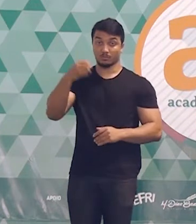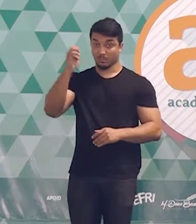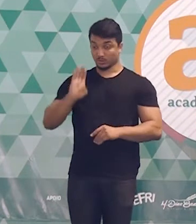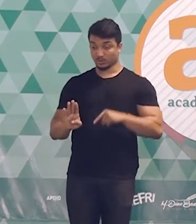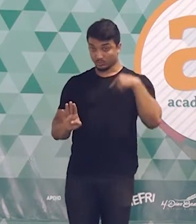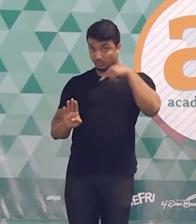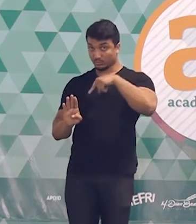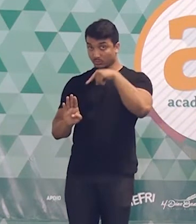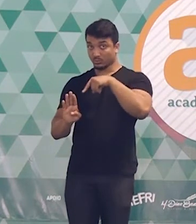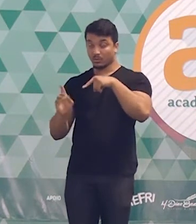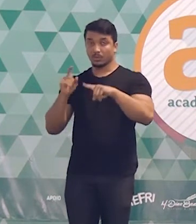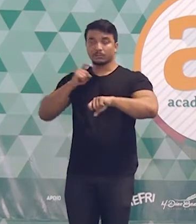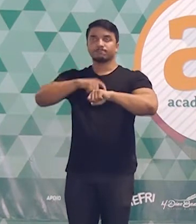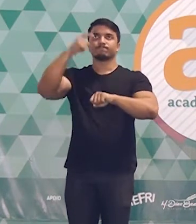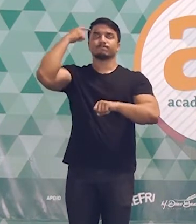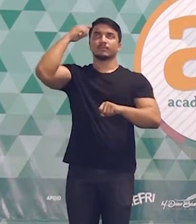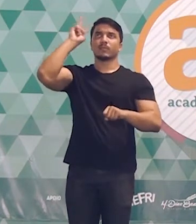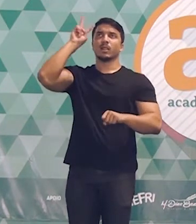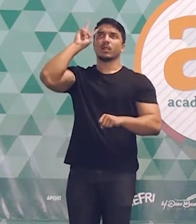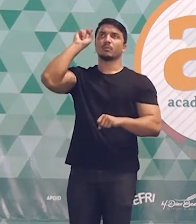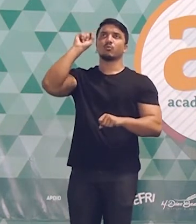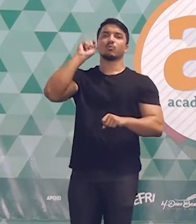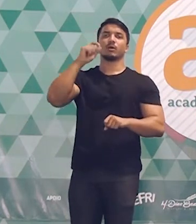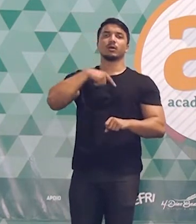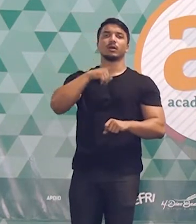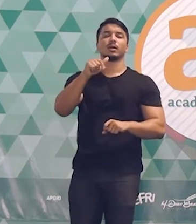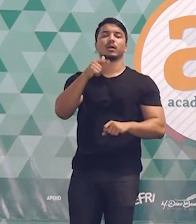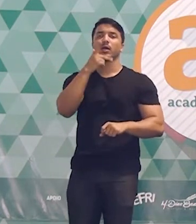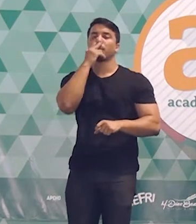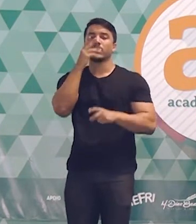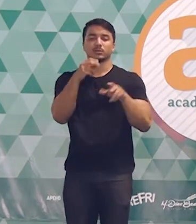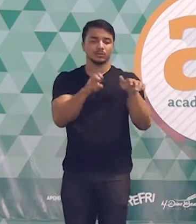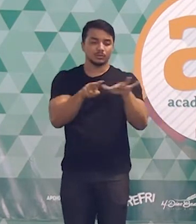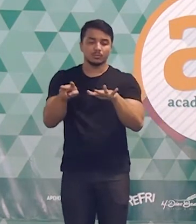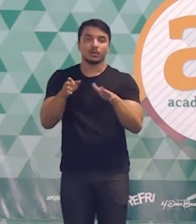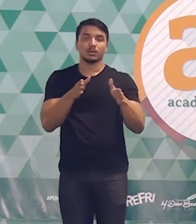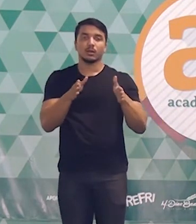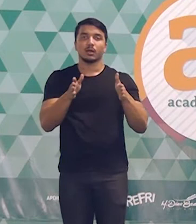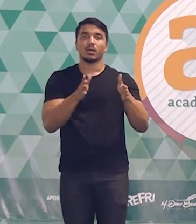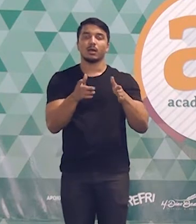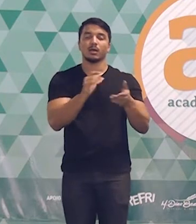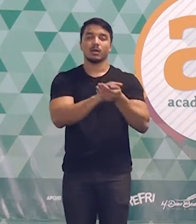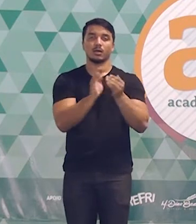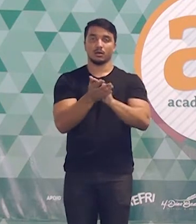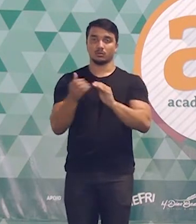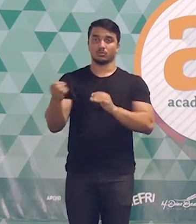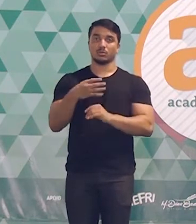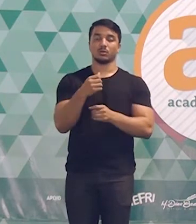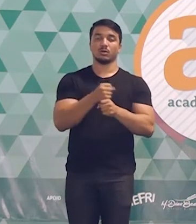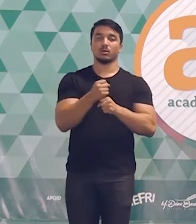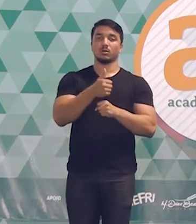Brasil, imediatamente vem à nossa mente a Semana de Arte Moderna de